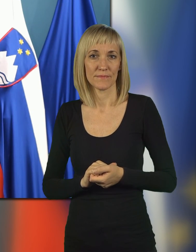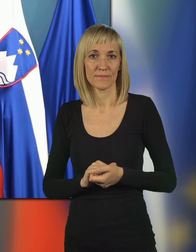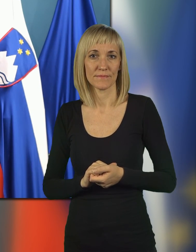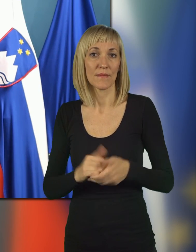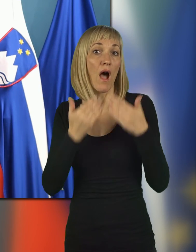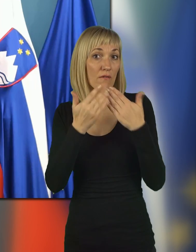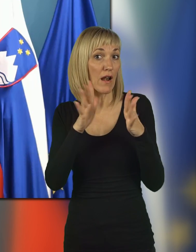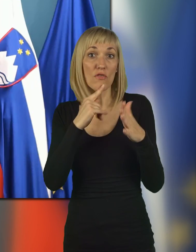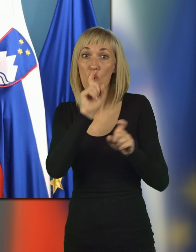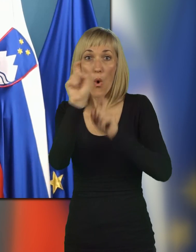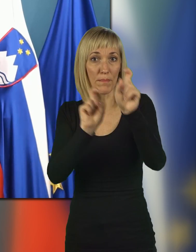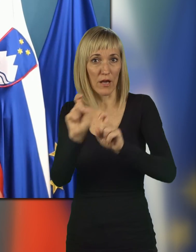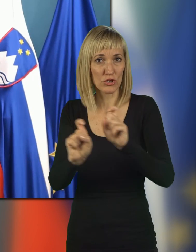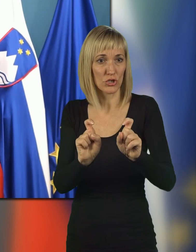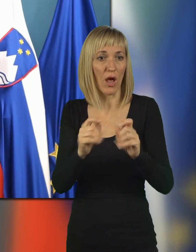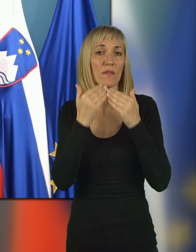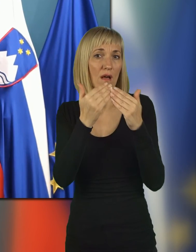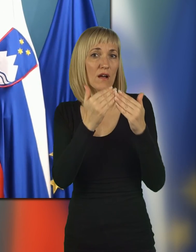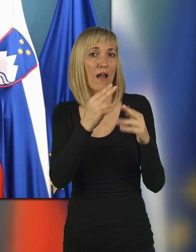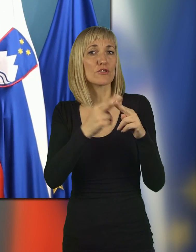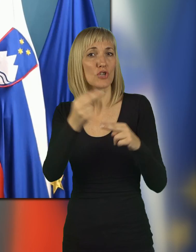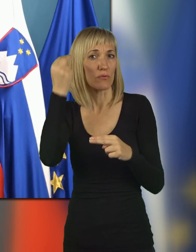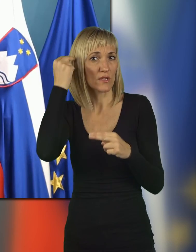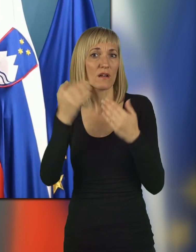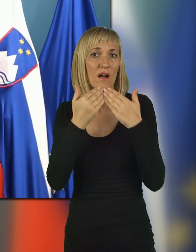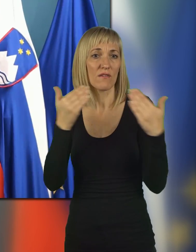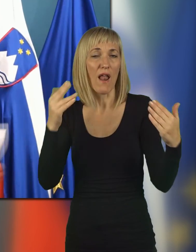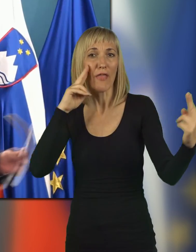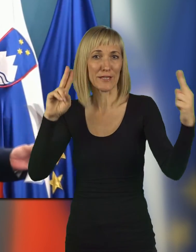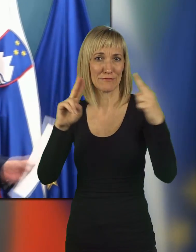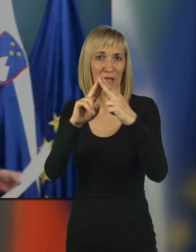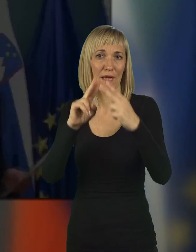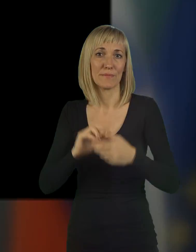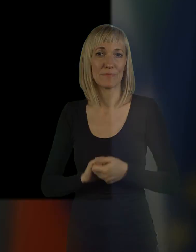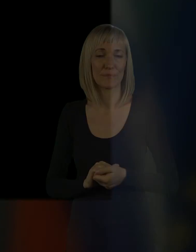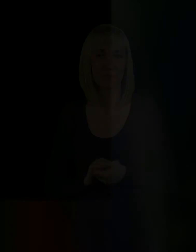Hvala, če ni več vprašanj. Hvala lepa. Hvala državnemu sekretarju, hvala vam. Sedenje.